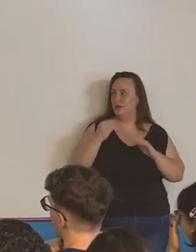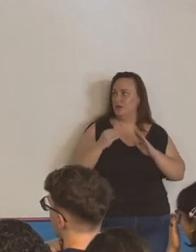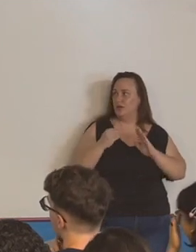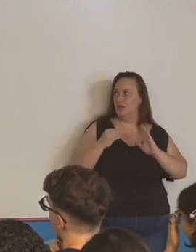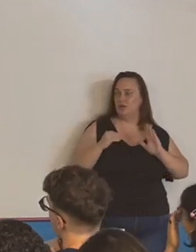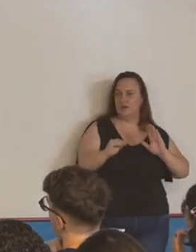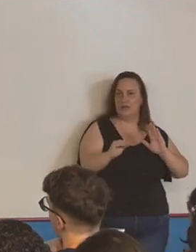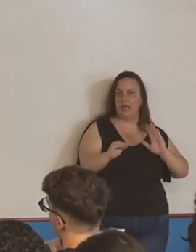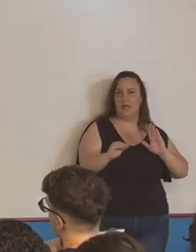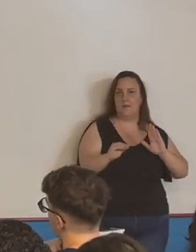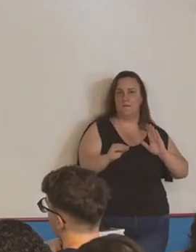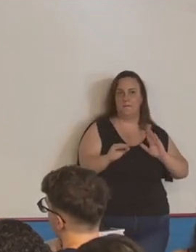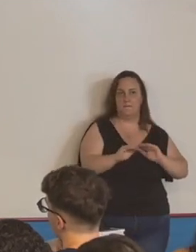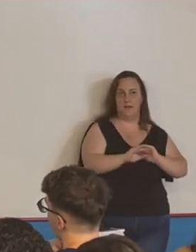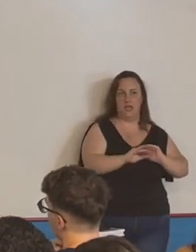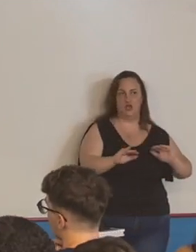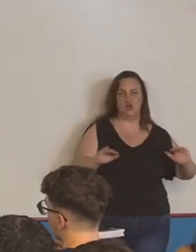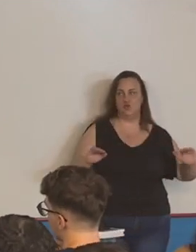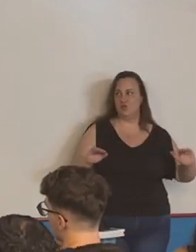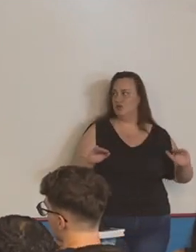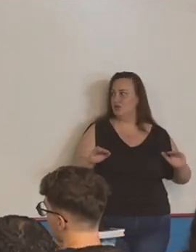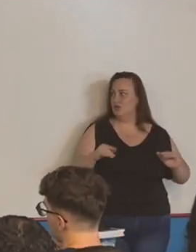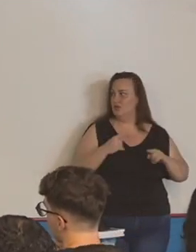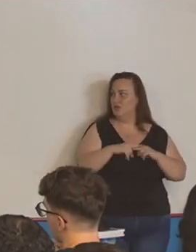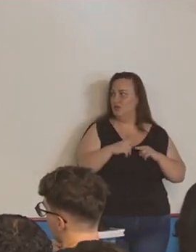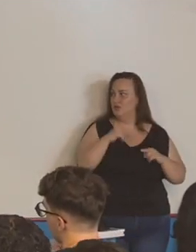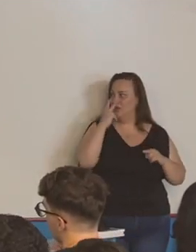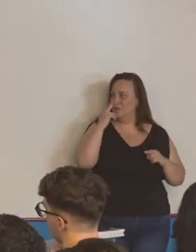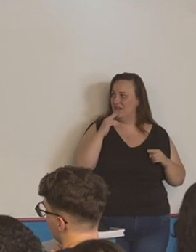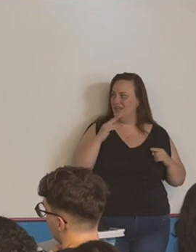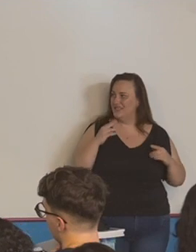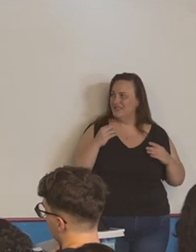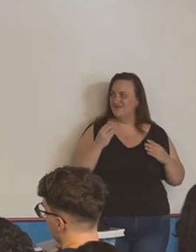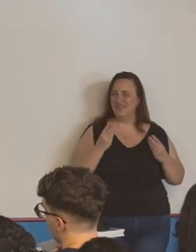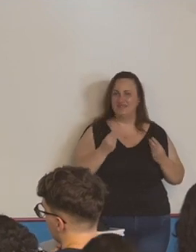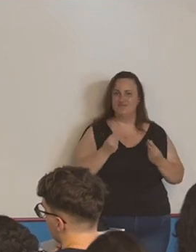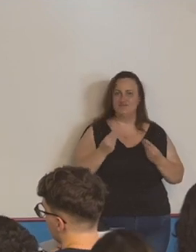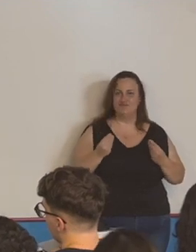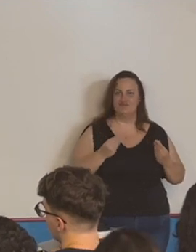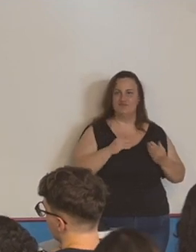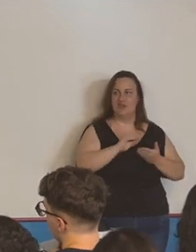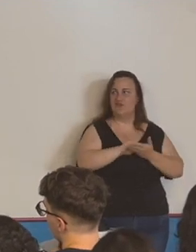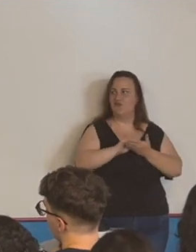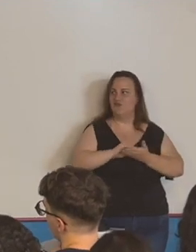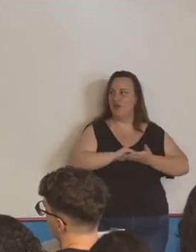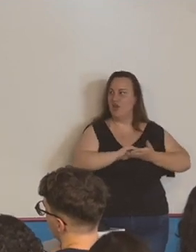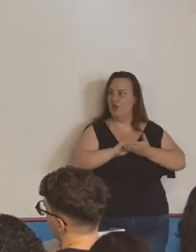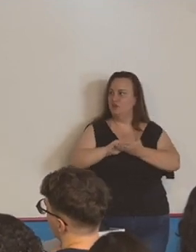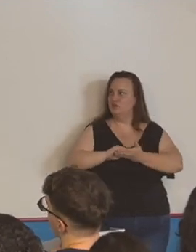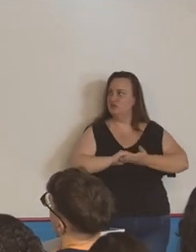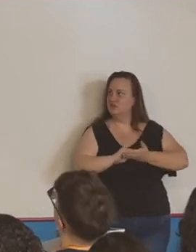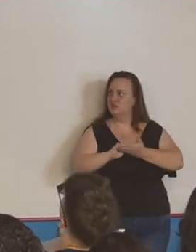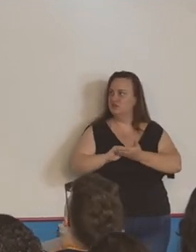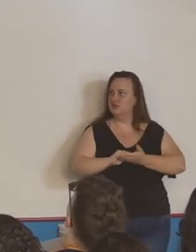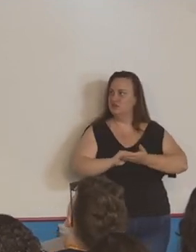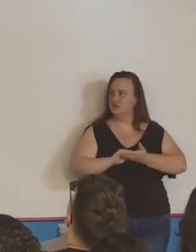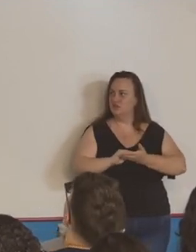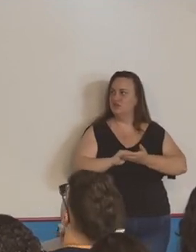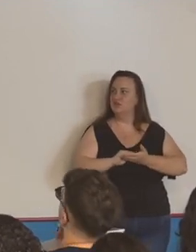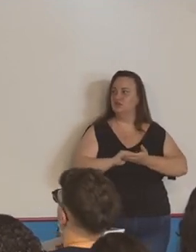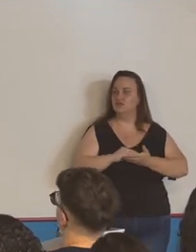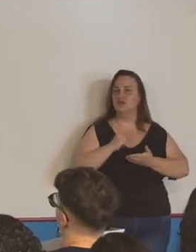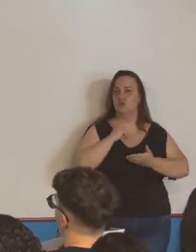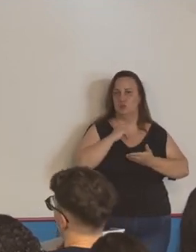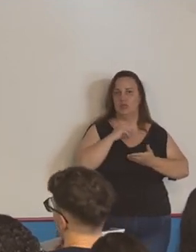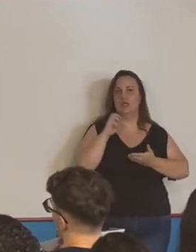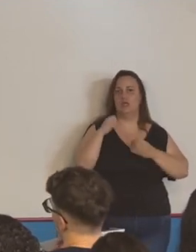baixo. Sem isso aqui ia ficar meio voando aqui, meio vazio, entendeu? Então, assim... Além de ter essa questão, que eu acho que nem